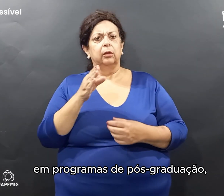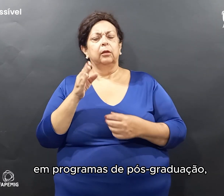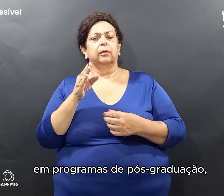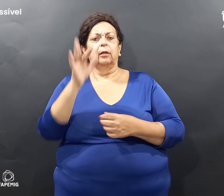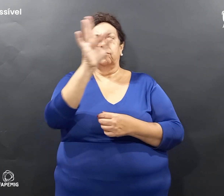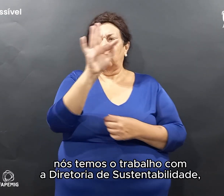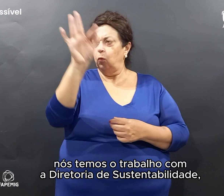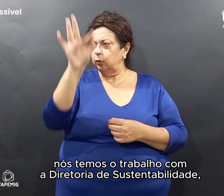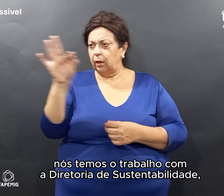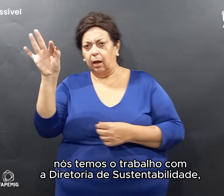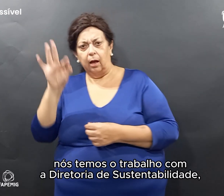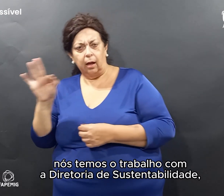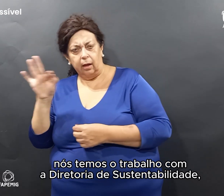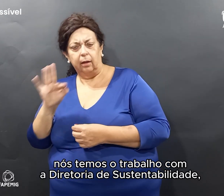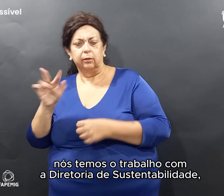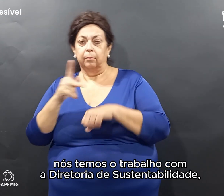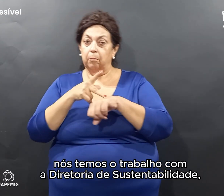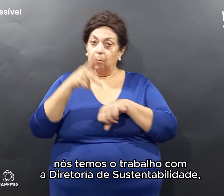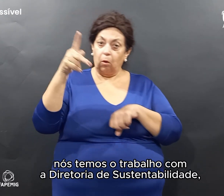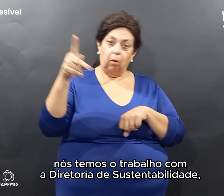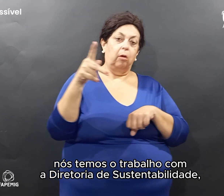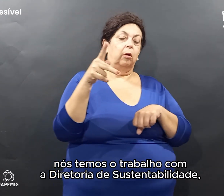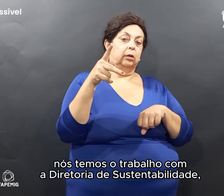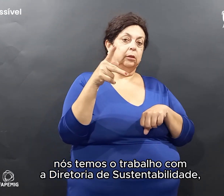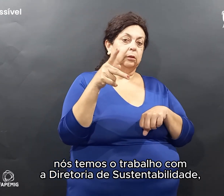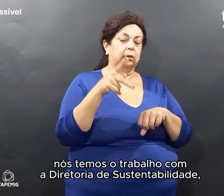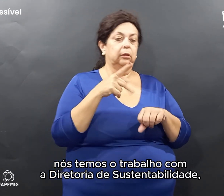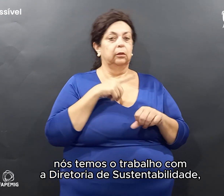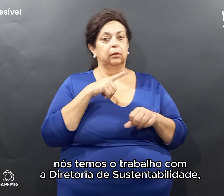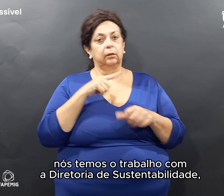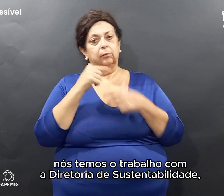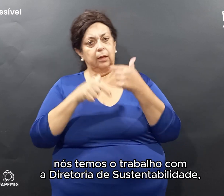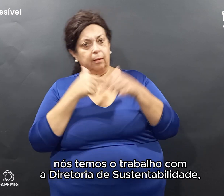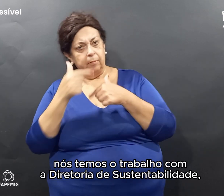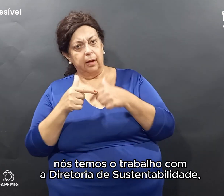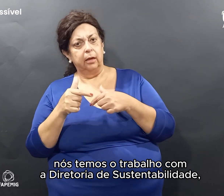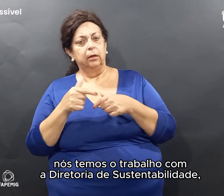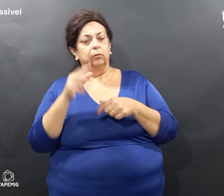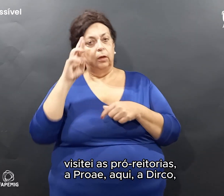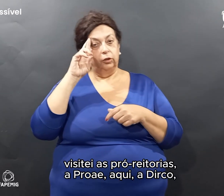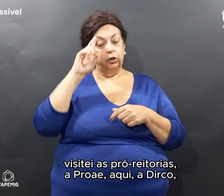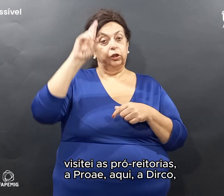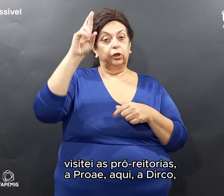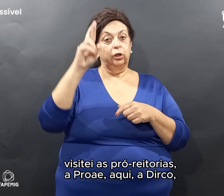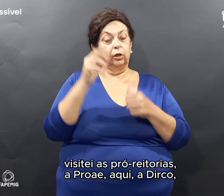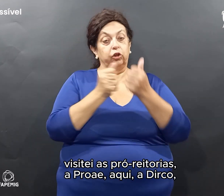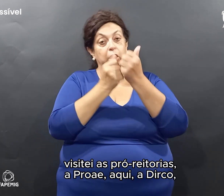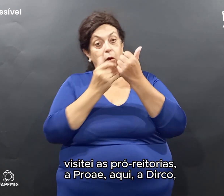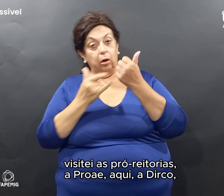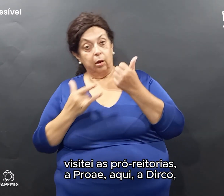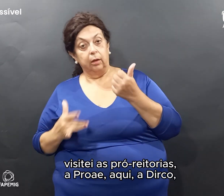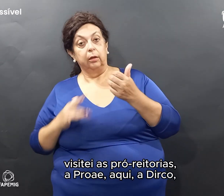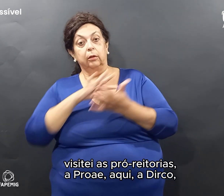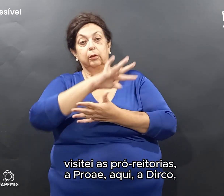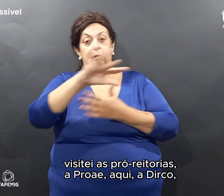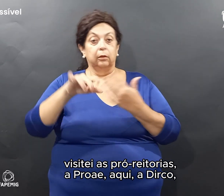pós-graduação. Nós temos o trabalho aí com a diretoria de sustentabilidade, visitei as pró-reitorias, a